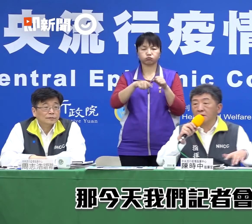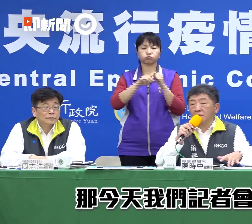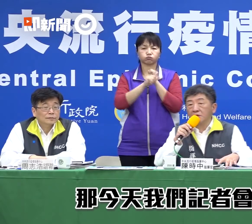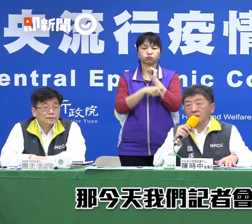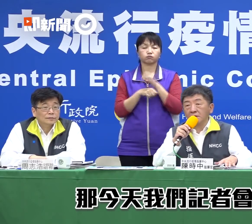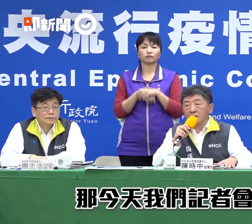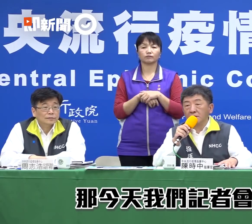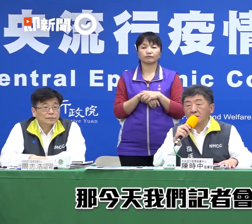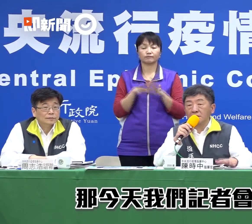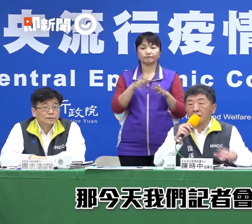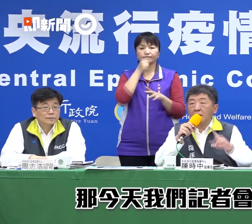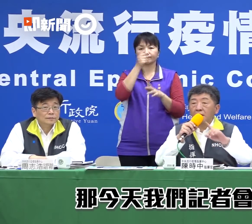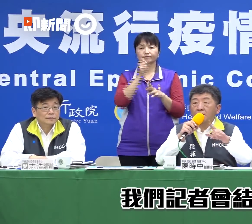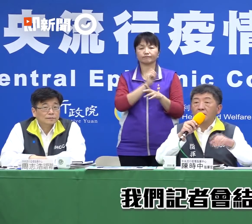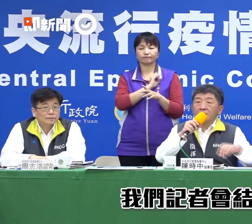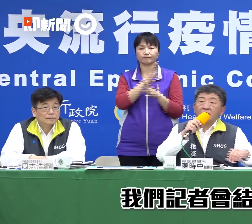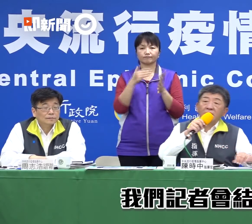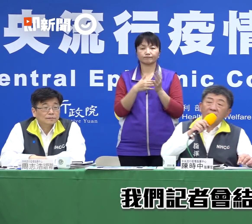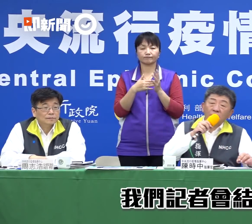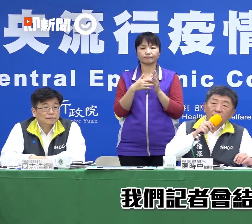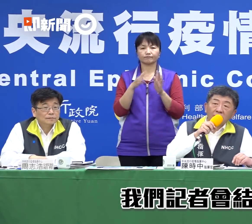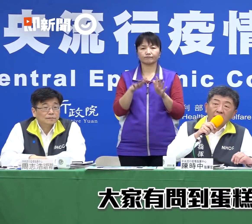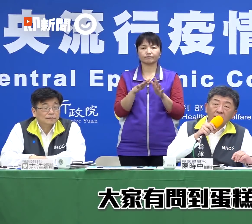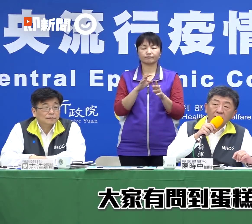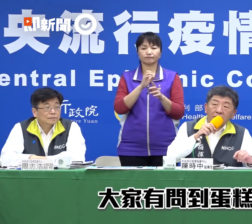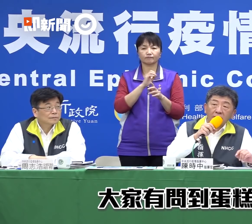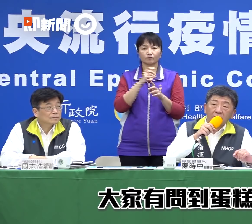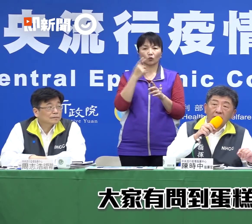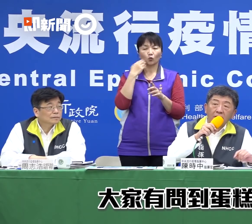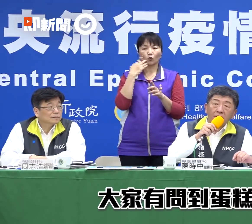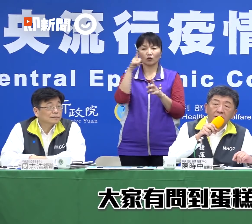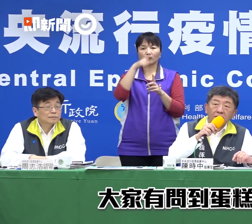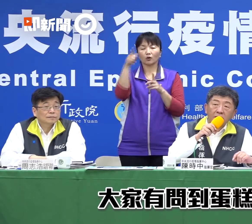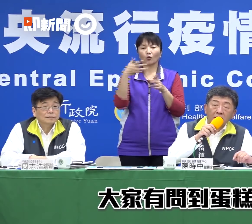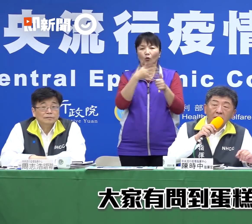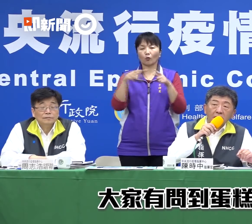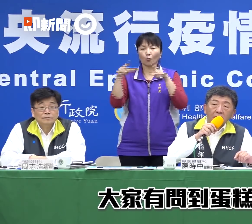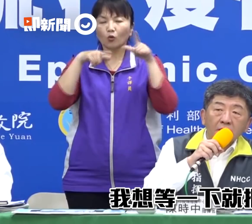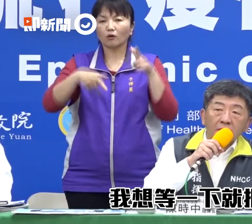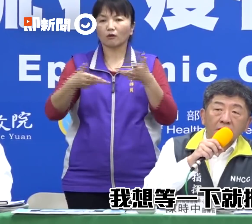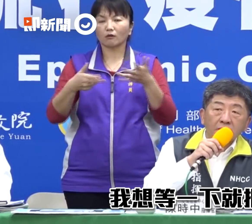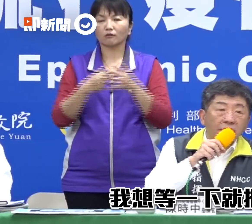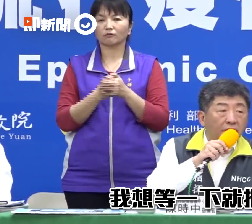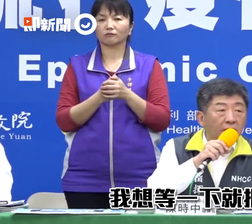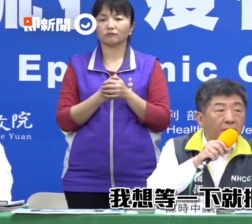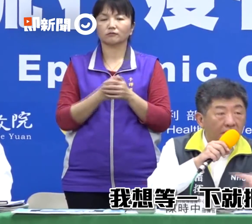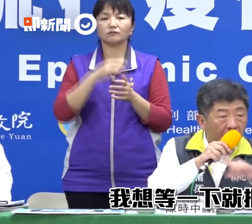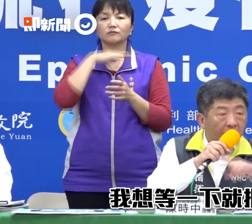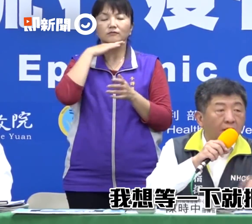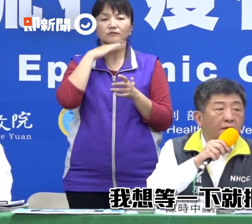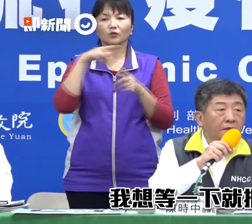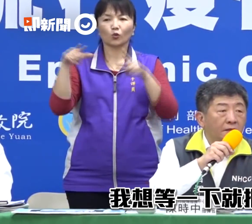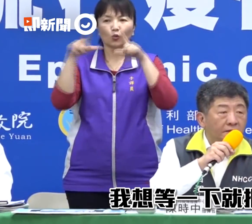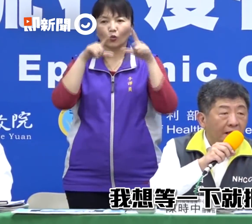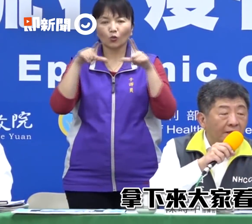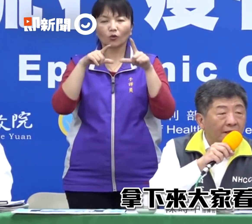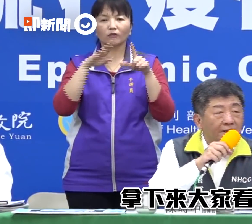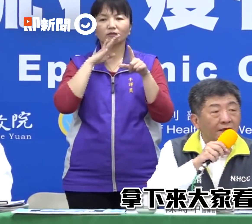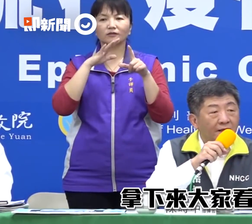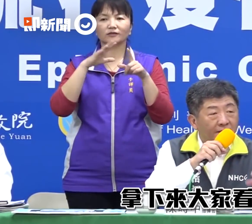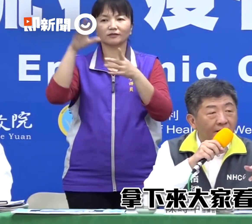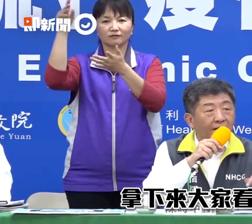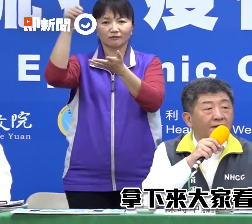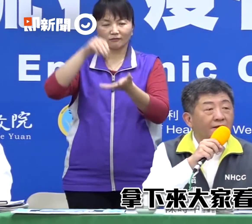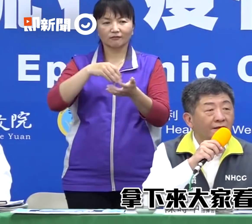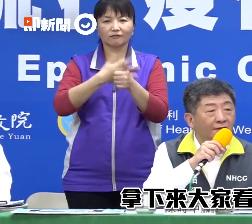那今天我们记者会就到这里。不过我们在今晚结束，大家有问到那蛋糕的事情哦，我想就是等一下我把那蛋糕拿啊